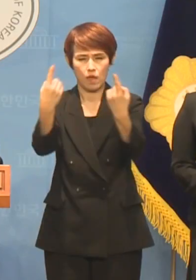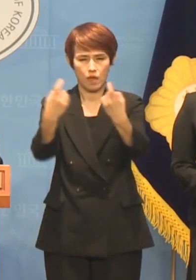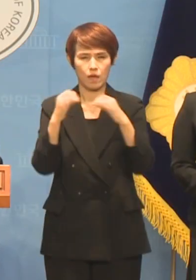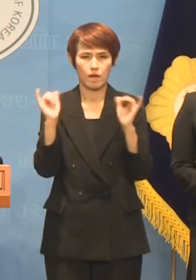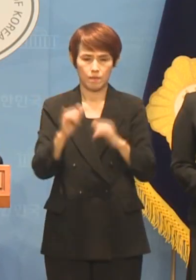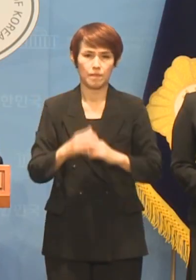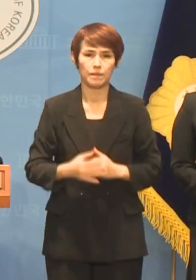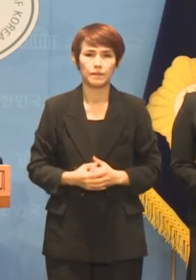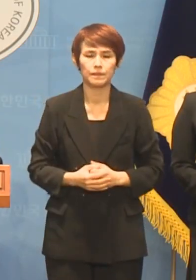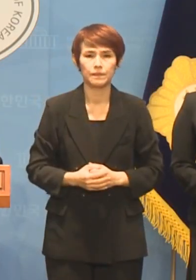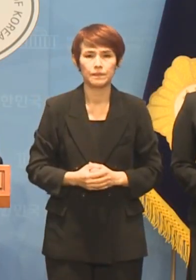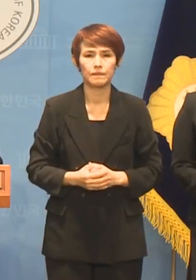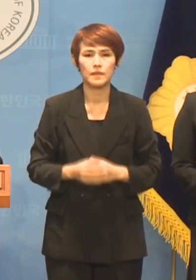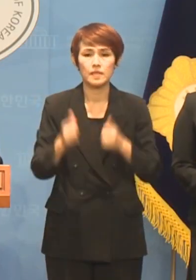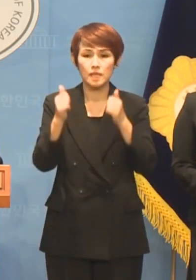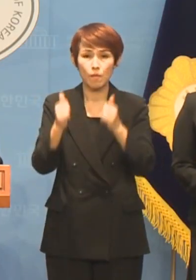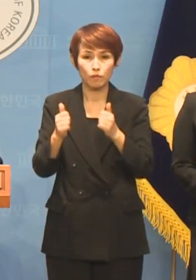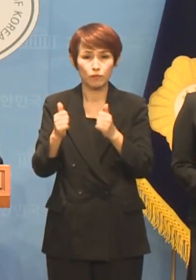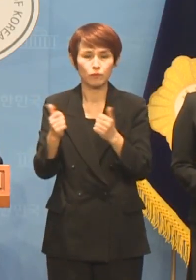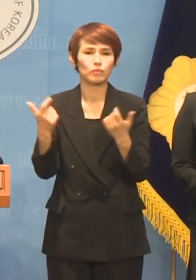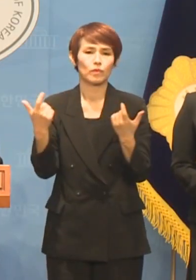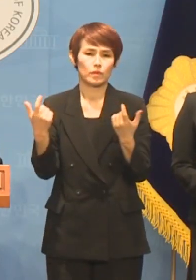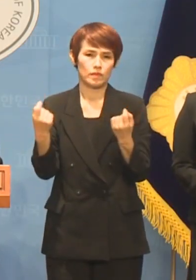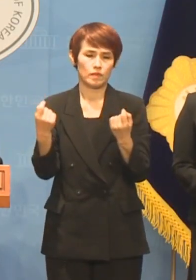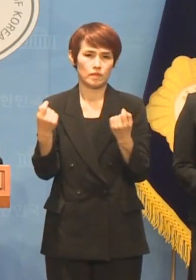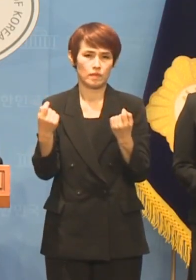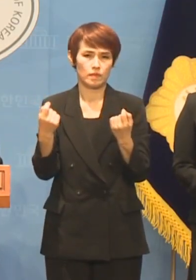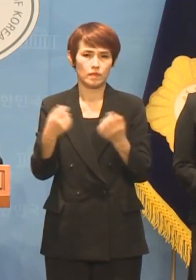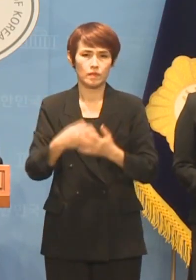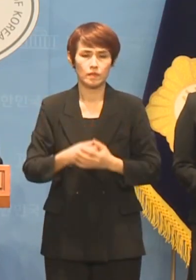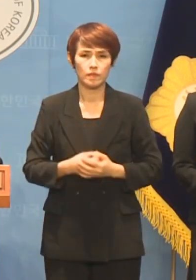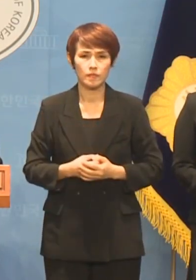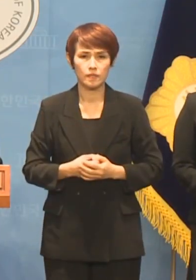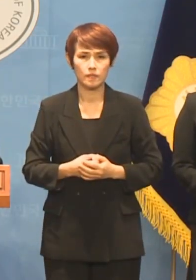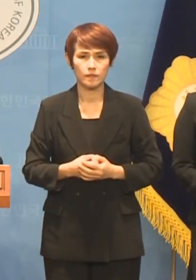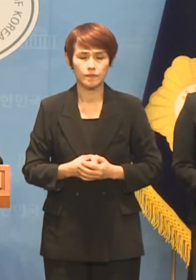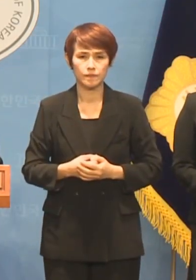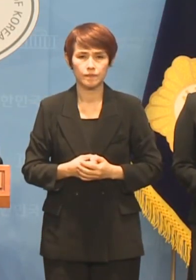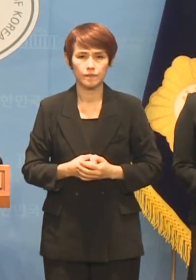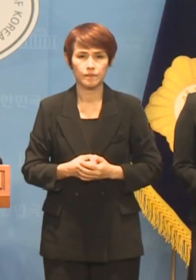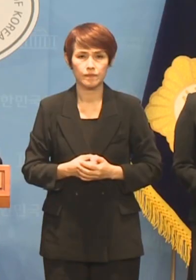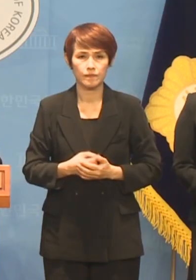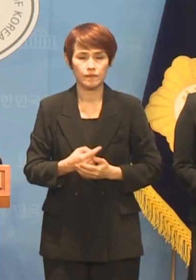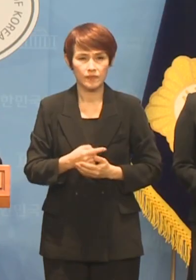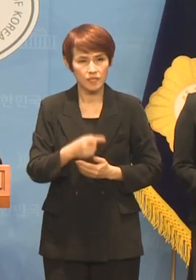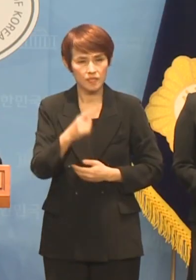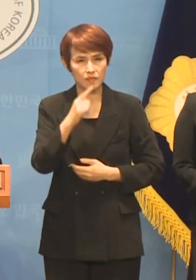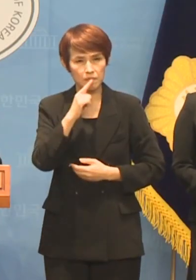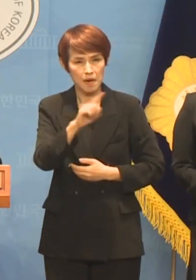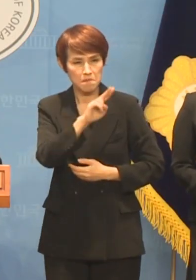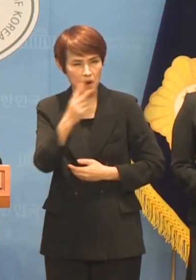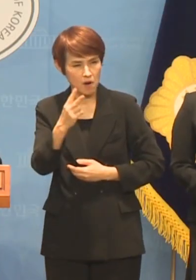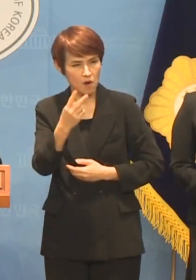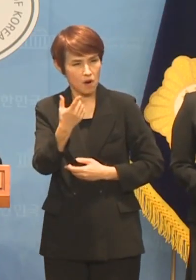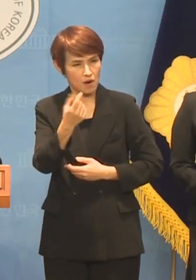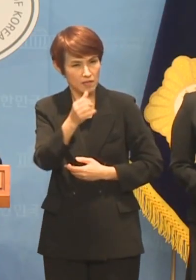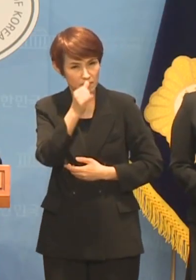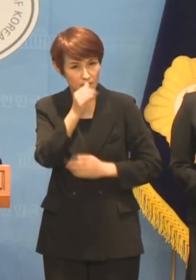때문입니다. 재판부 역시 이처럼 오염 가능성이 있는 사람을 증인으로 채택하지는